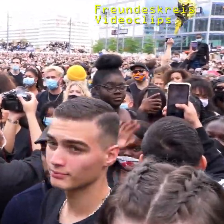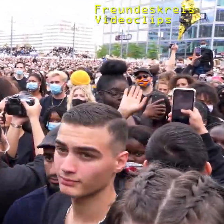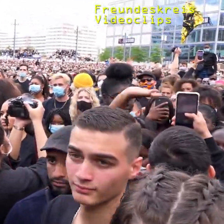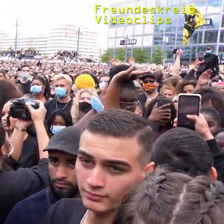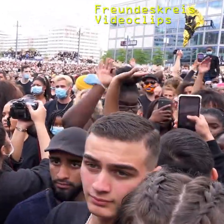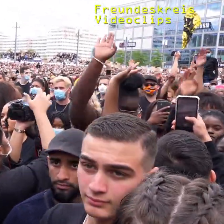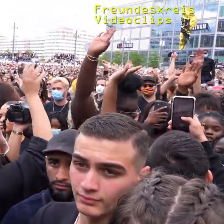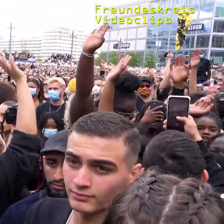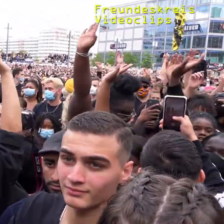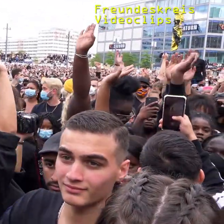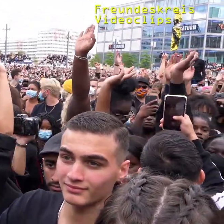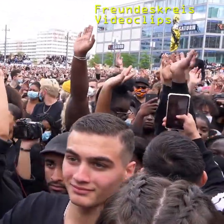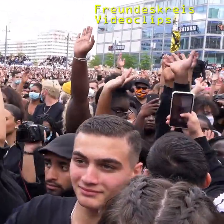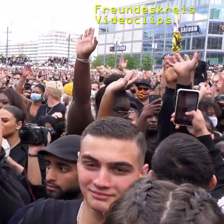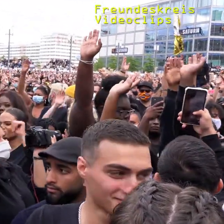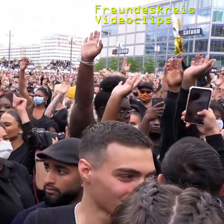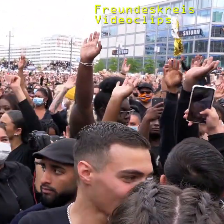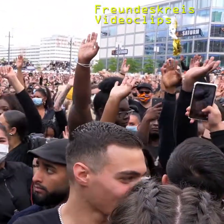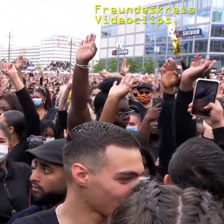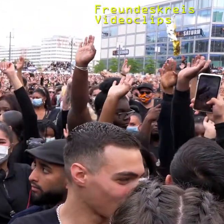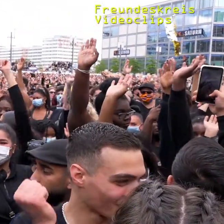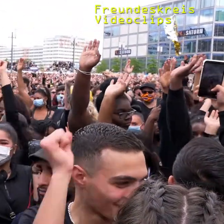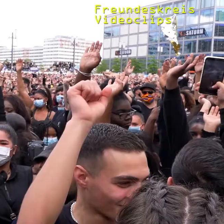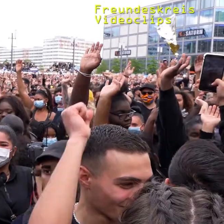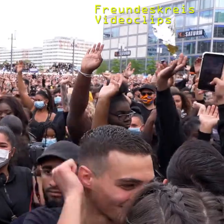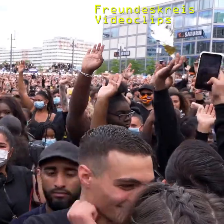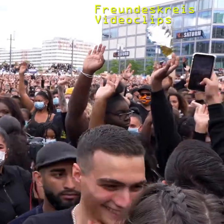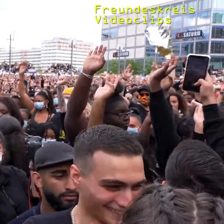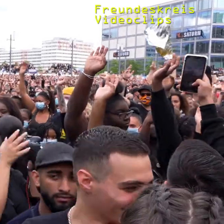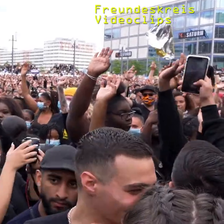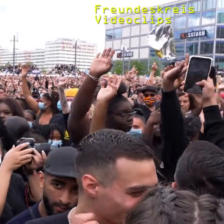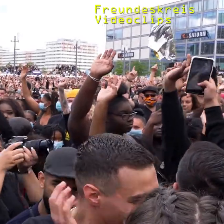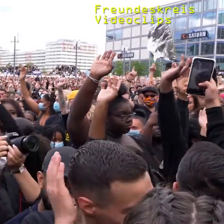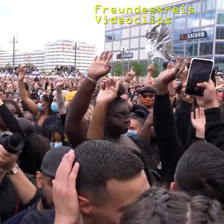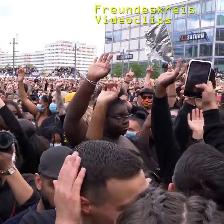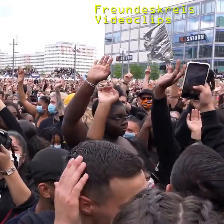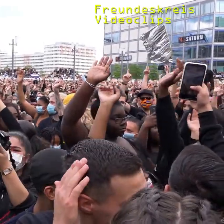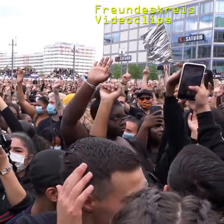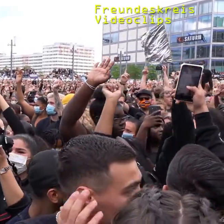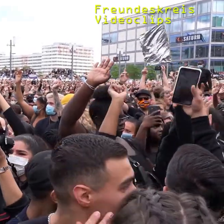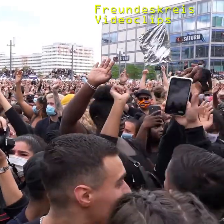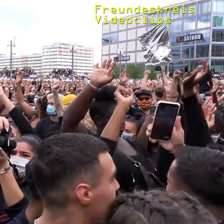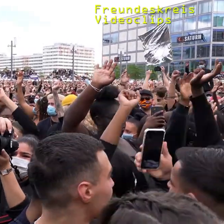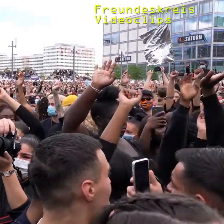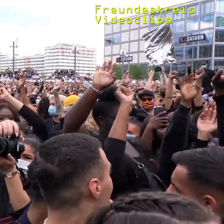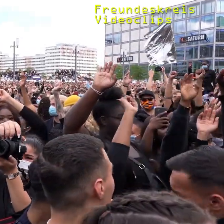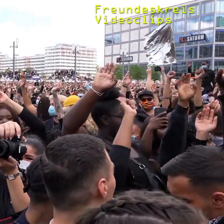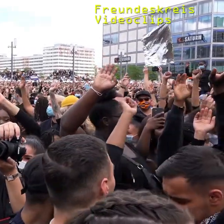zu sein? Hebt mal eure Hand. Und schaut euch um. Schaut euch um.